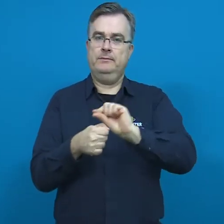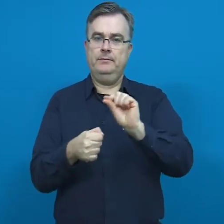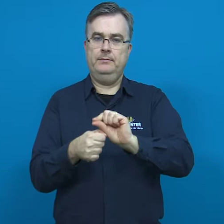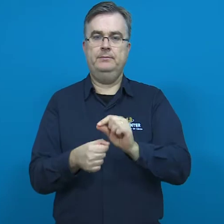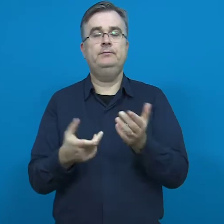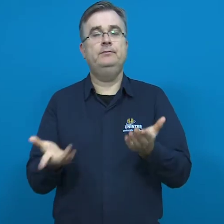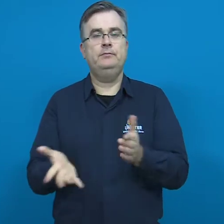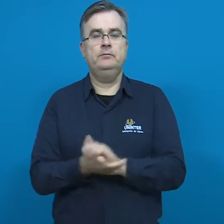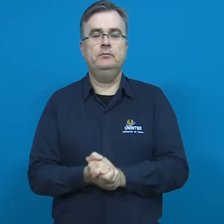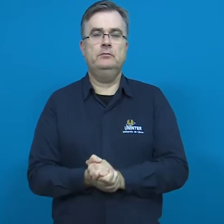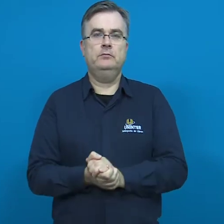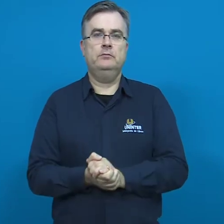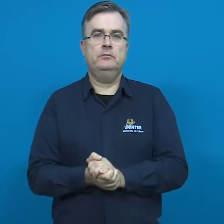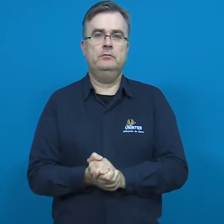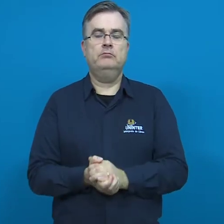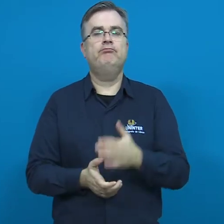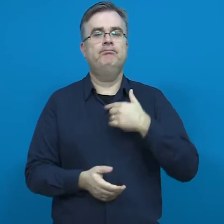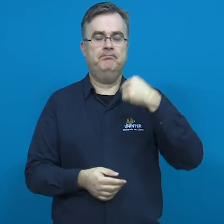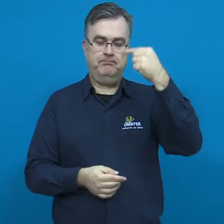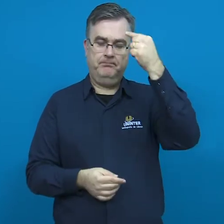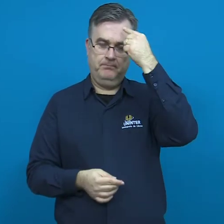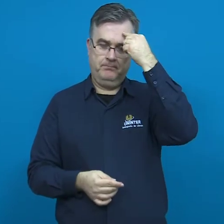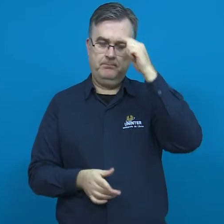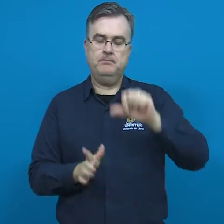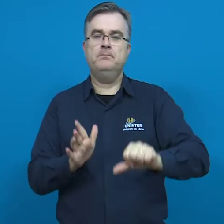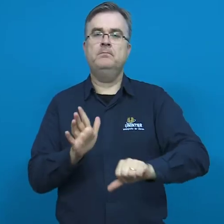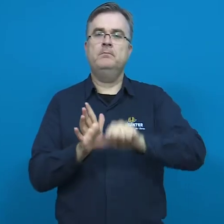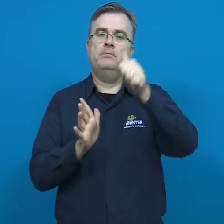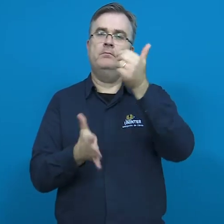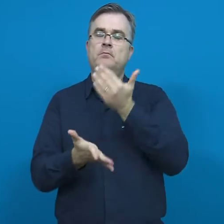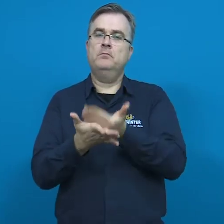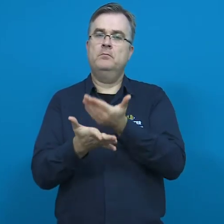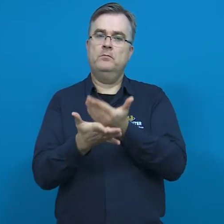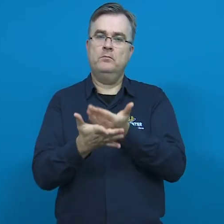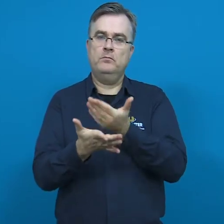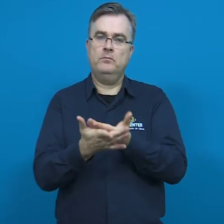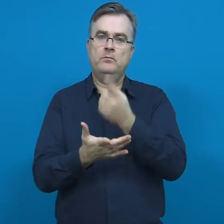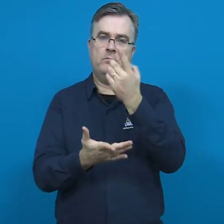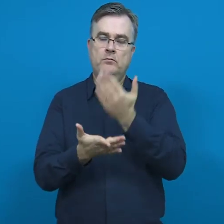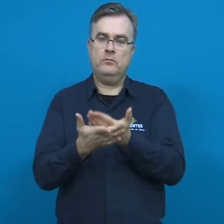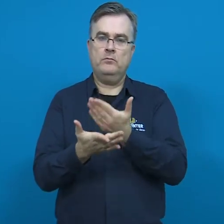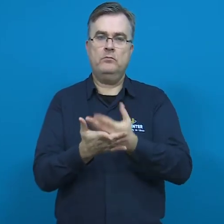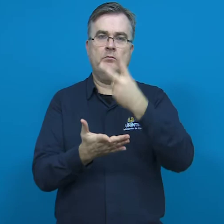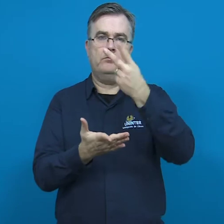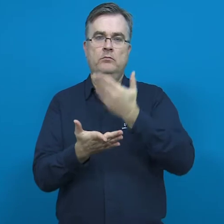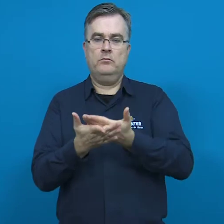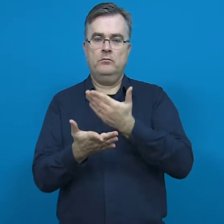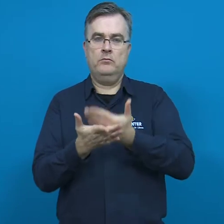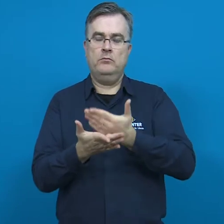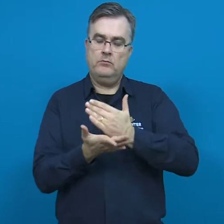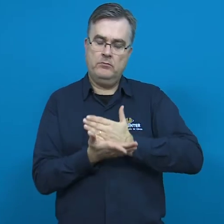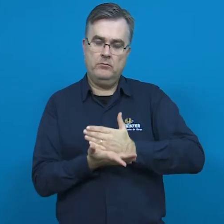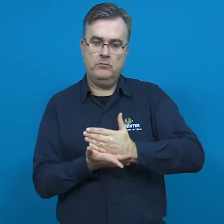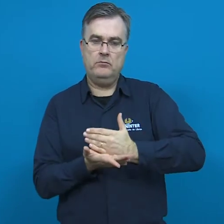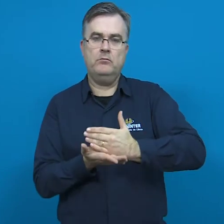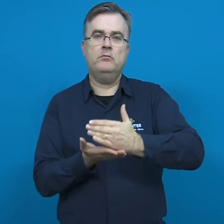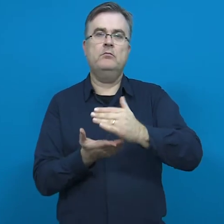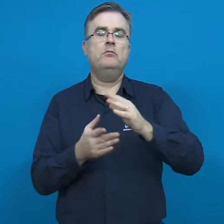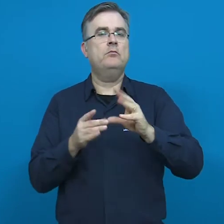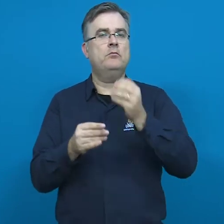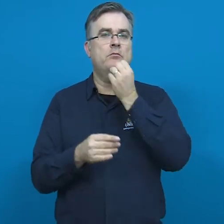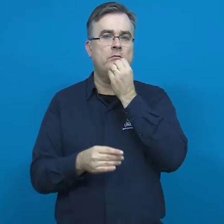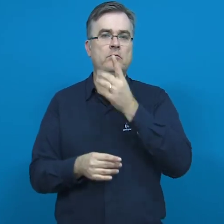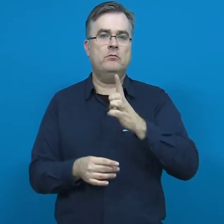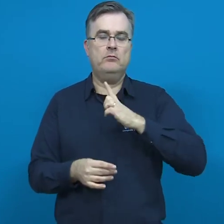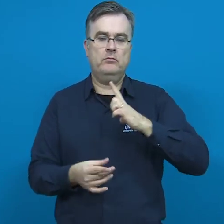está fazendo. Então, eu penso assim que numa primeira aula, uma aula ou 2 aulas